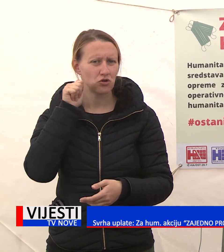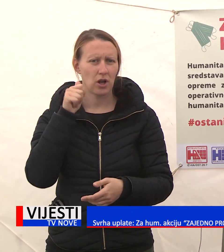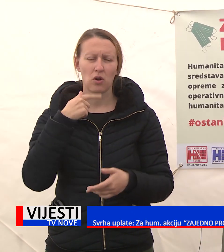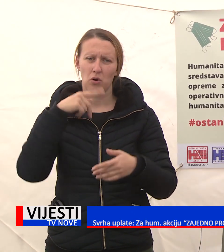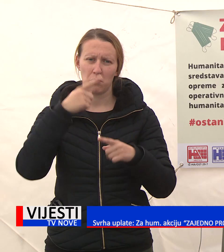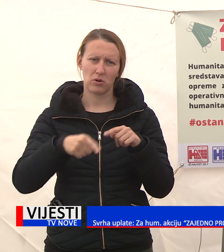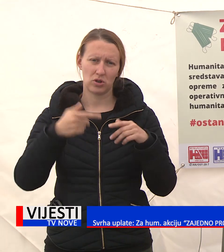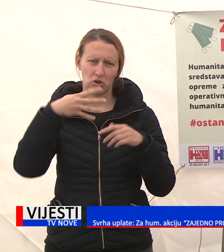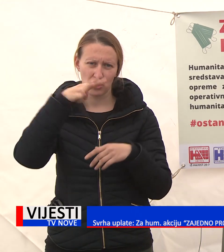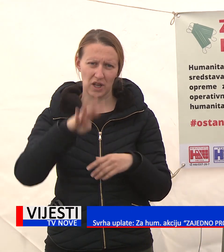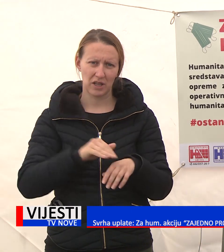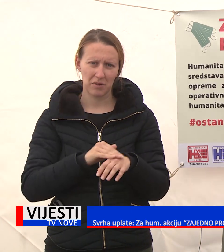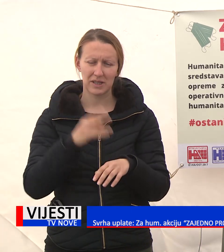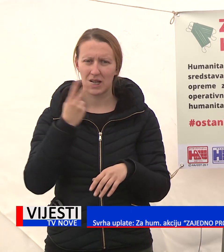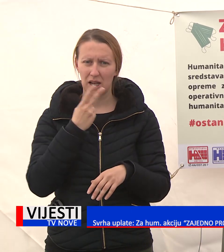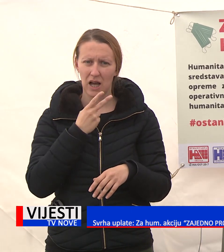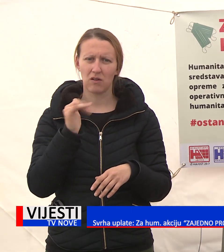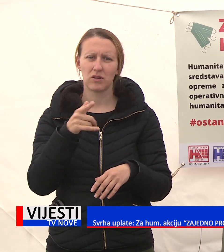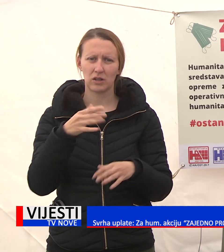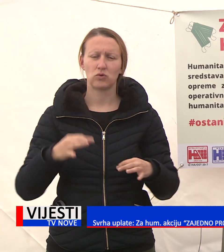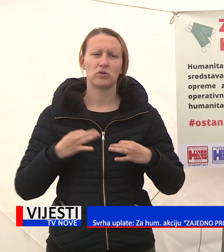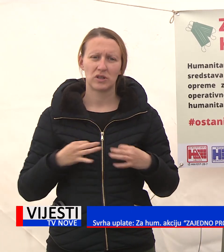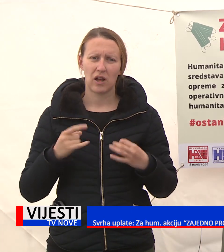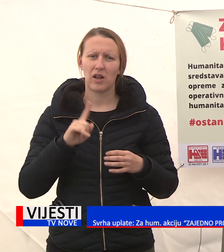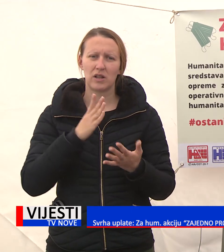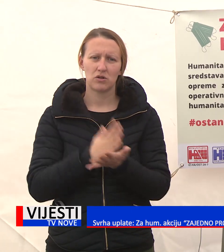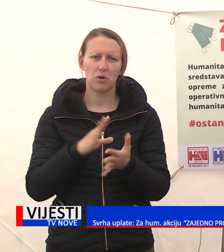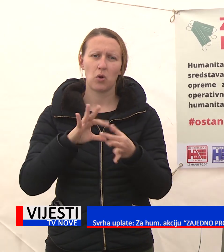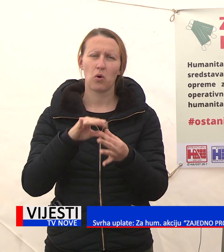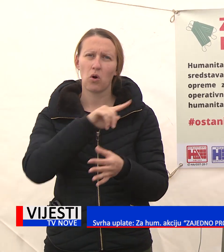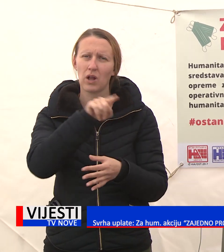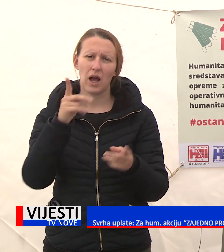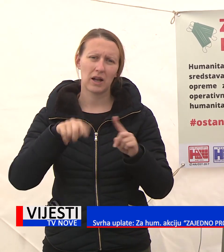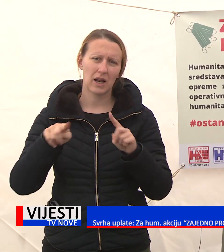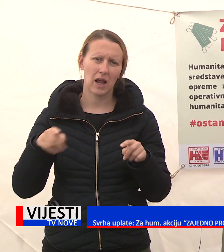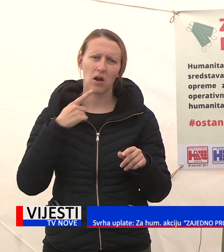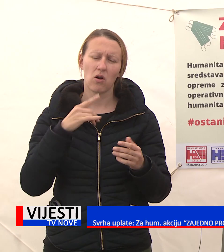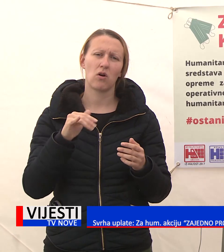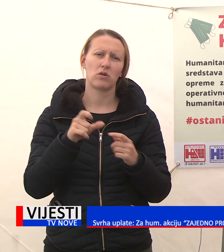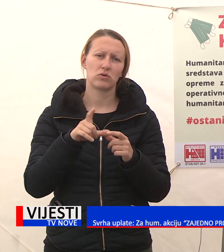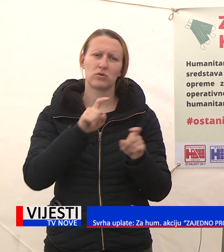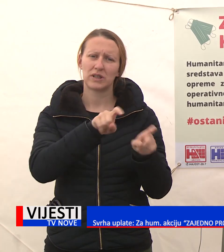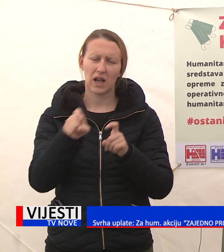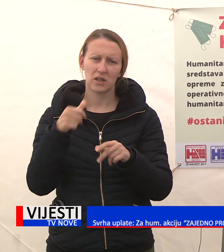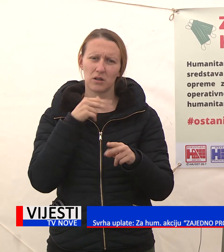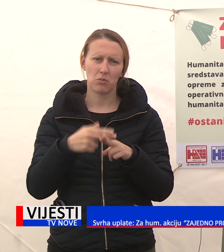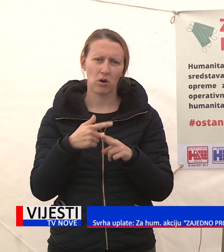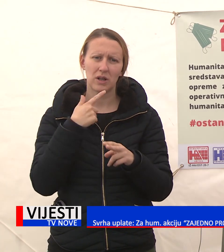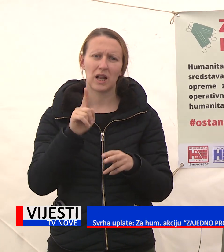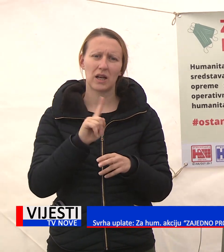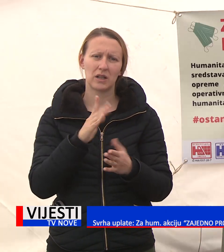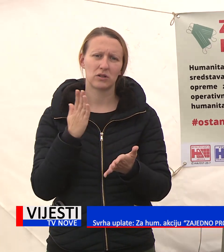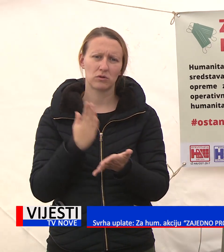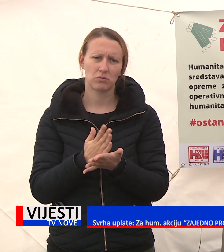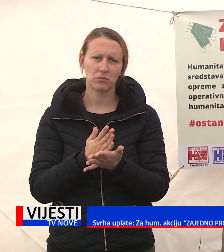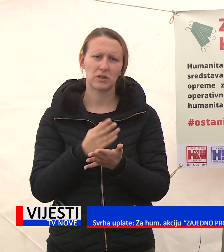žene u zadnja 4 mjeseca, naravno da su zdravi, da nisu bili u kontaktu s nekima koji su zaraženi i bolesni i da nisu